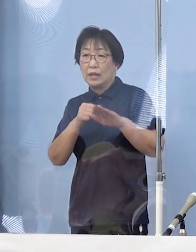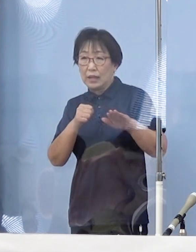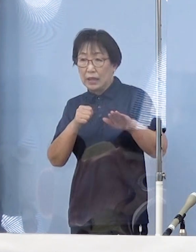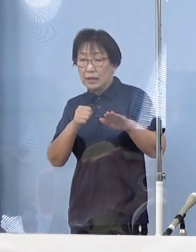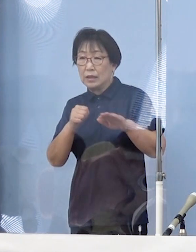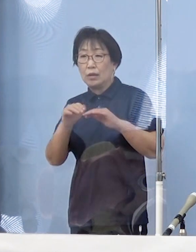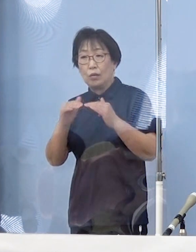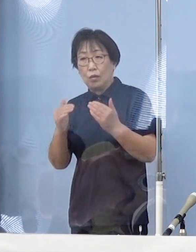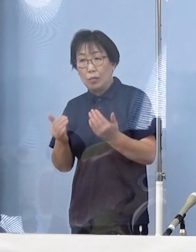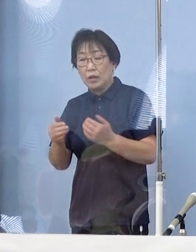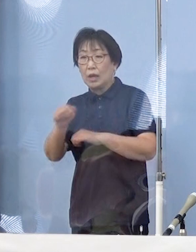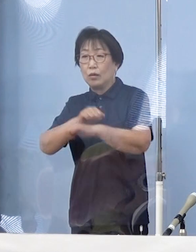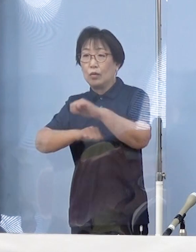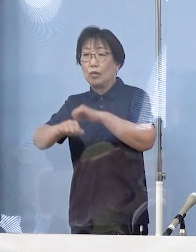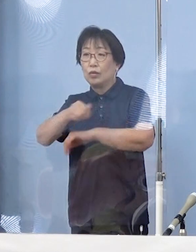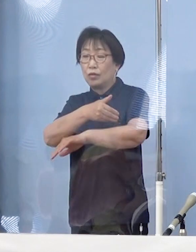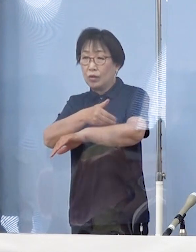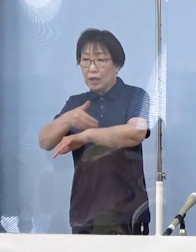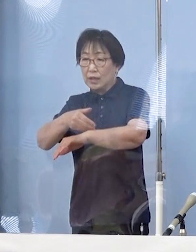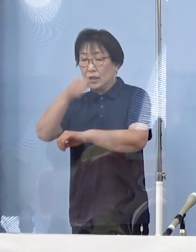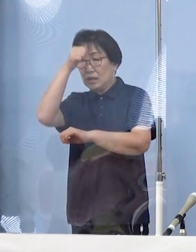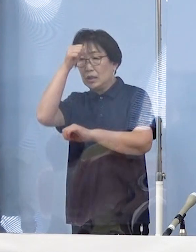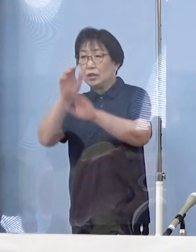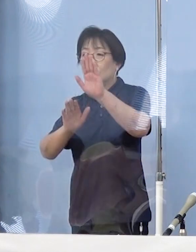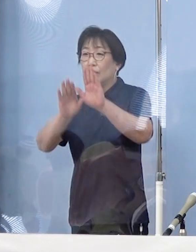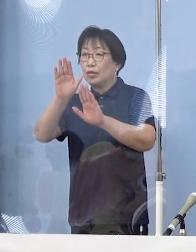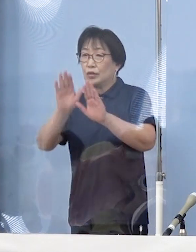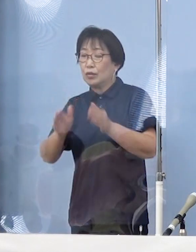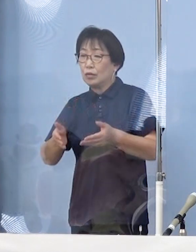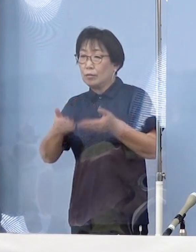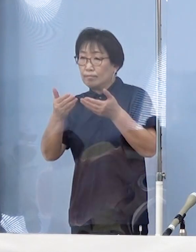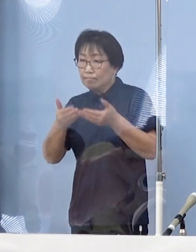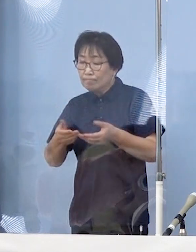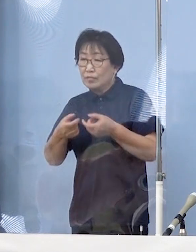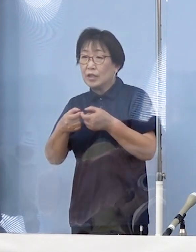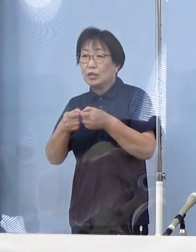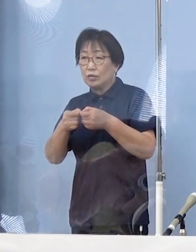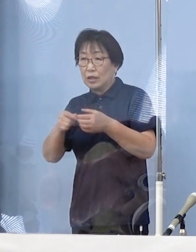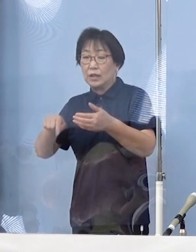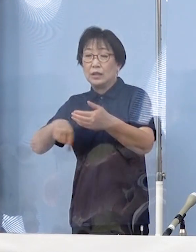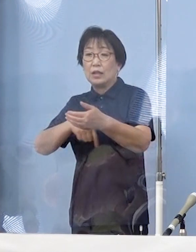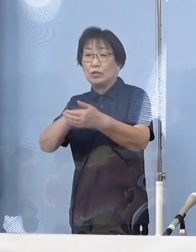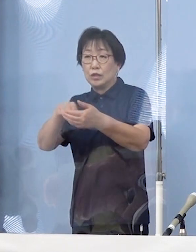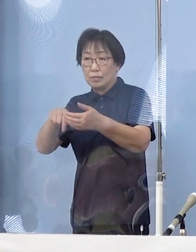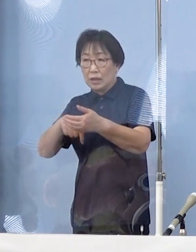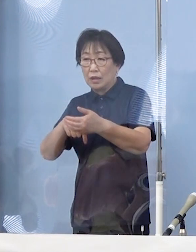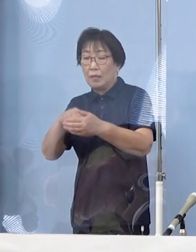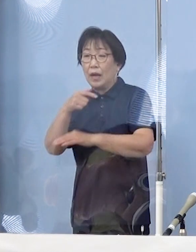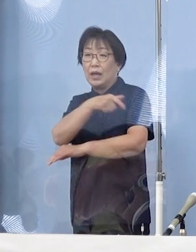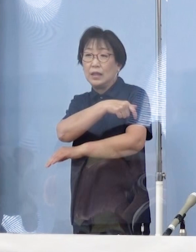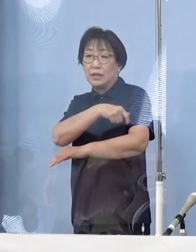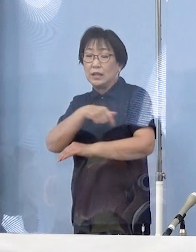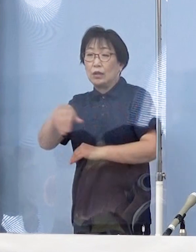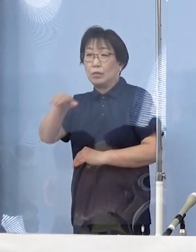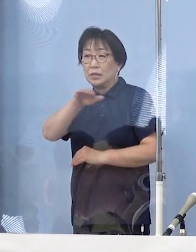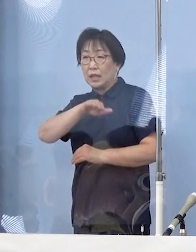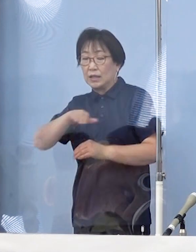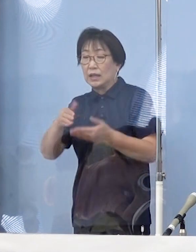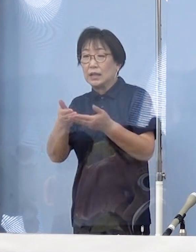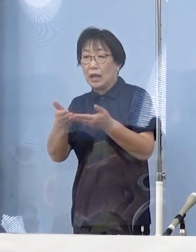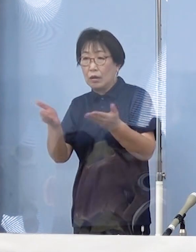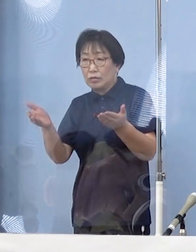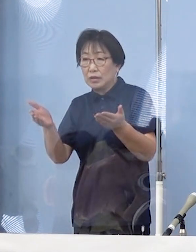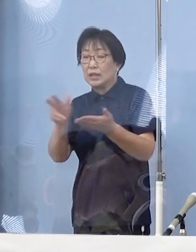行動歴、症状の程度等の詳細につきましては記者の皆様のお手元に配布の資料をご参